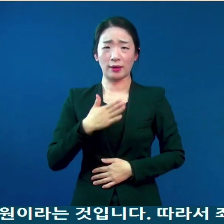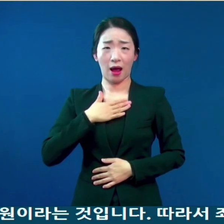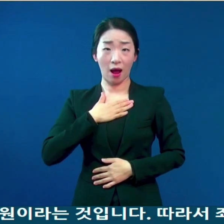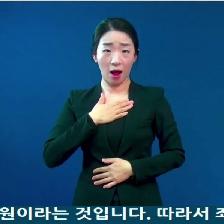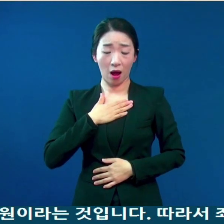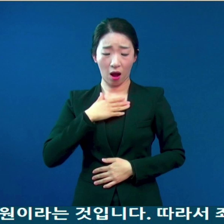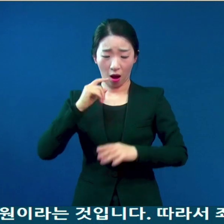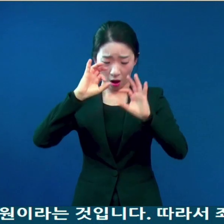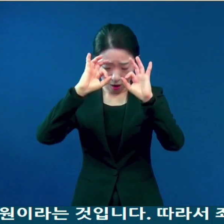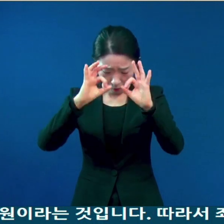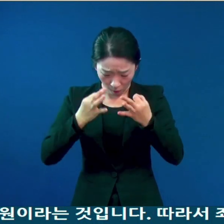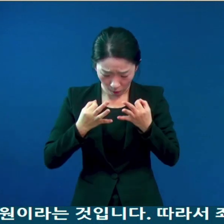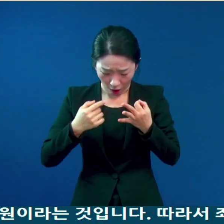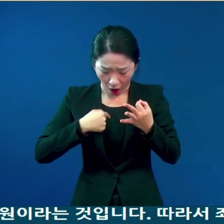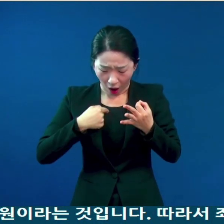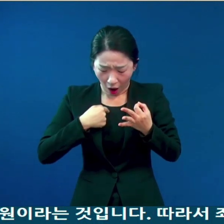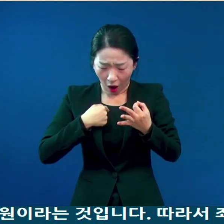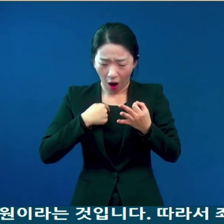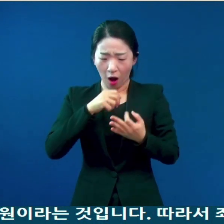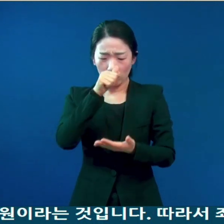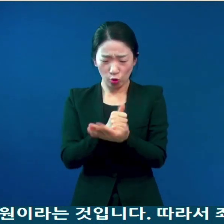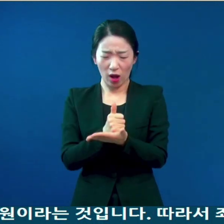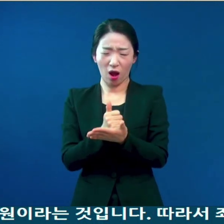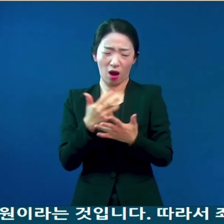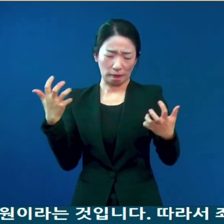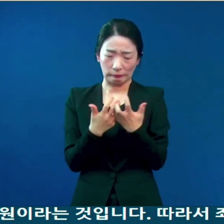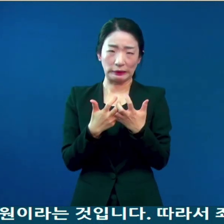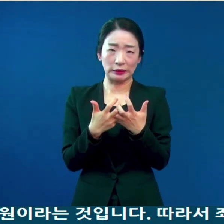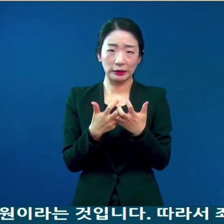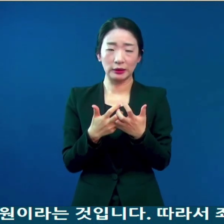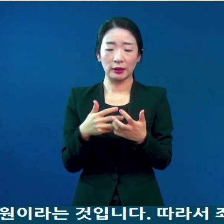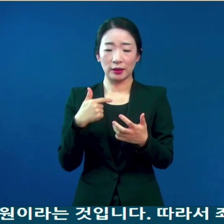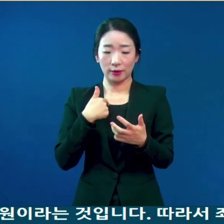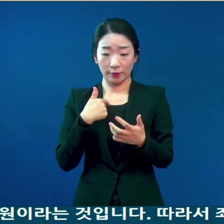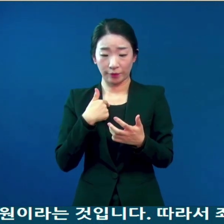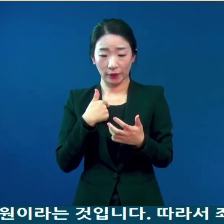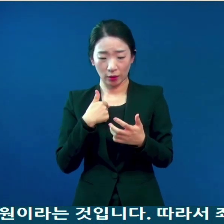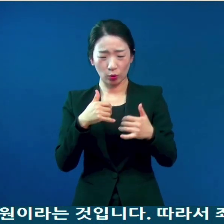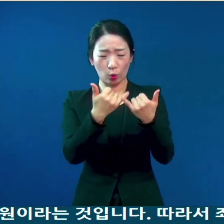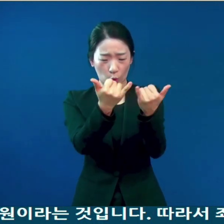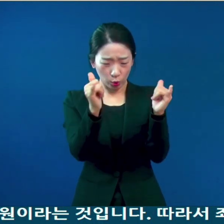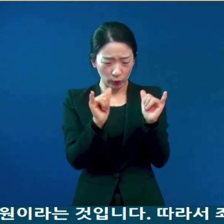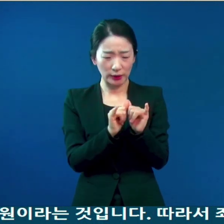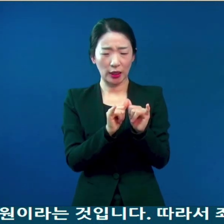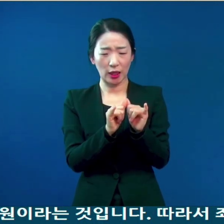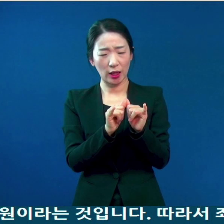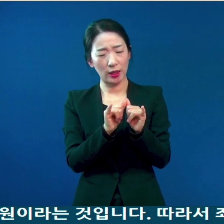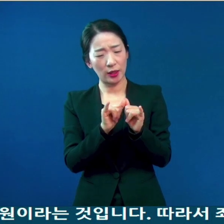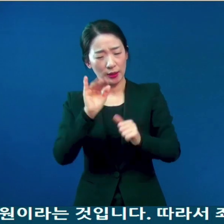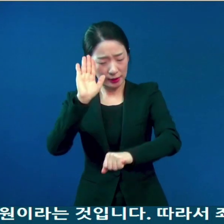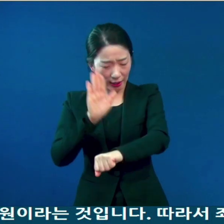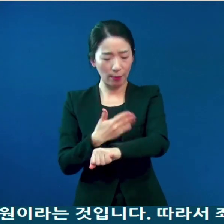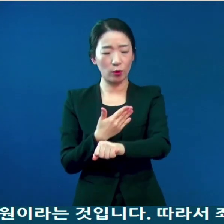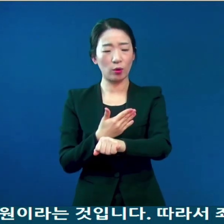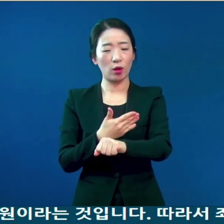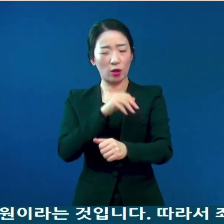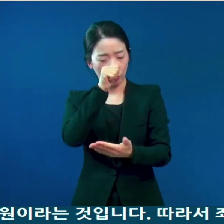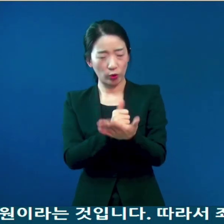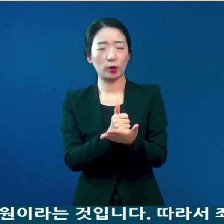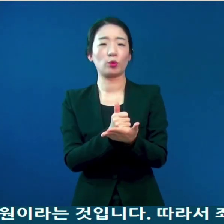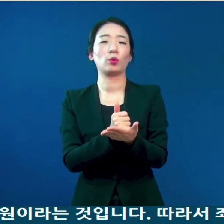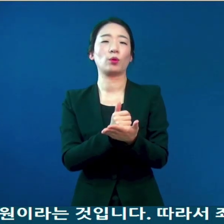못지않게 범죄자의 약함과 그가 속한 공동체의 모순도 볼 수 있게 된다고